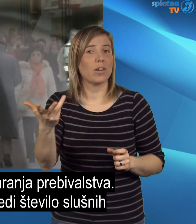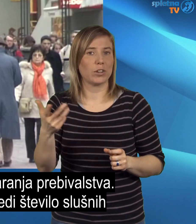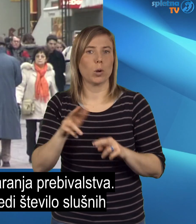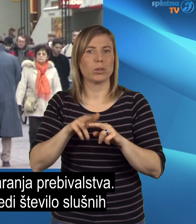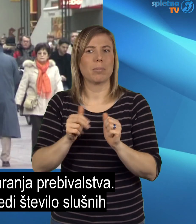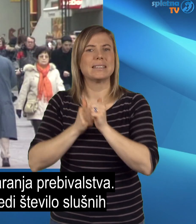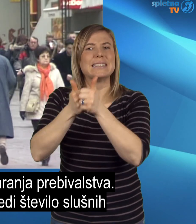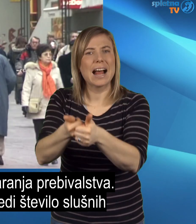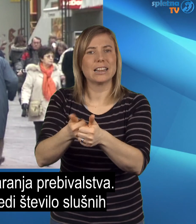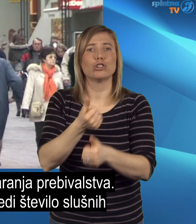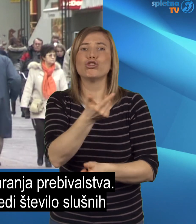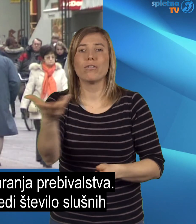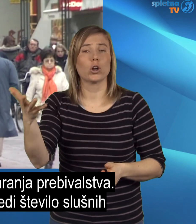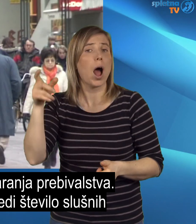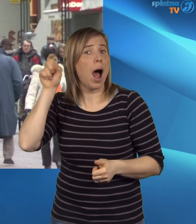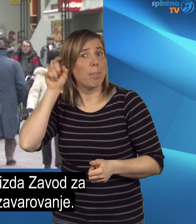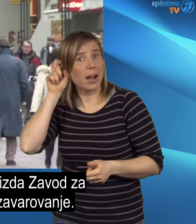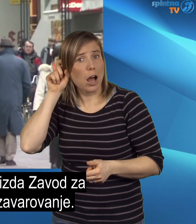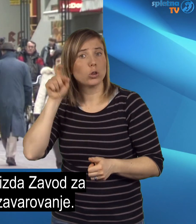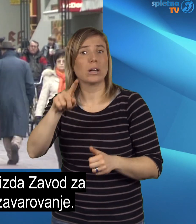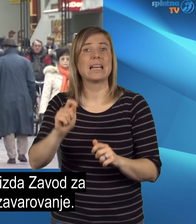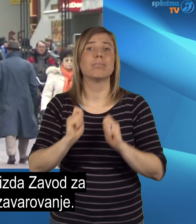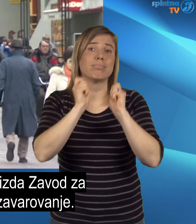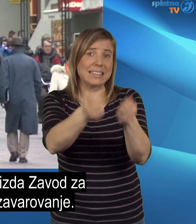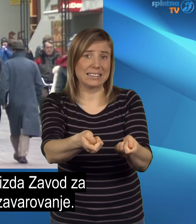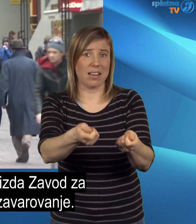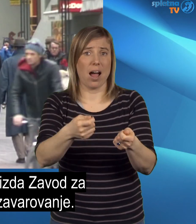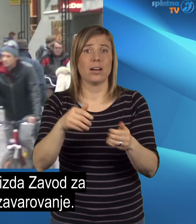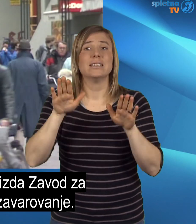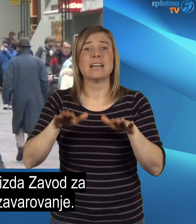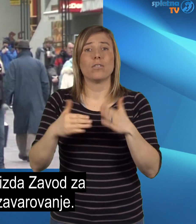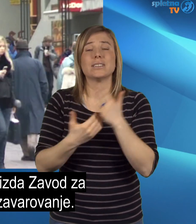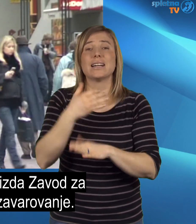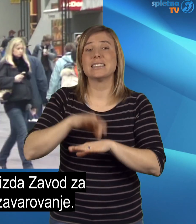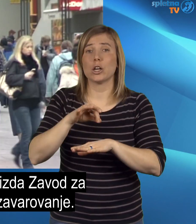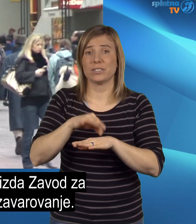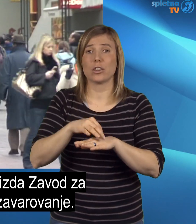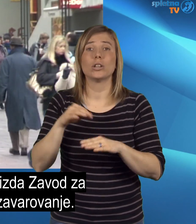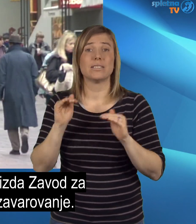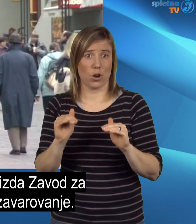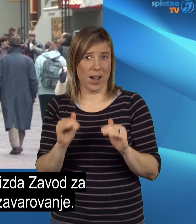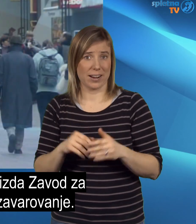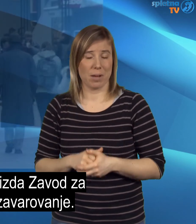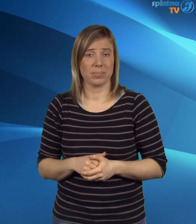Temu številu ne sledi število slušnih aparatov, ki jih izda Zavod za zdravstveno zavarovanje.